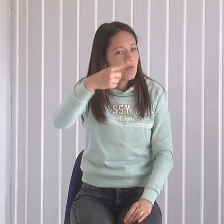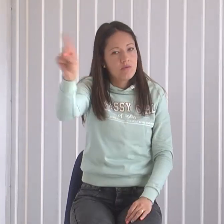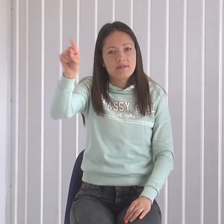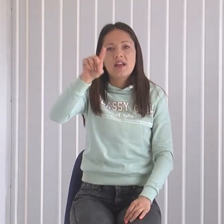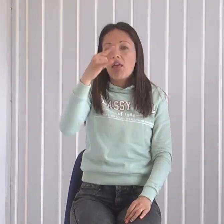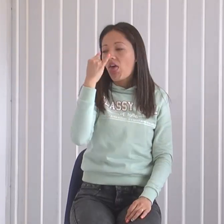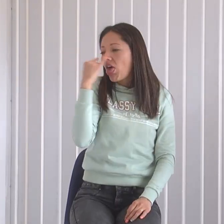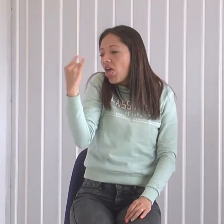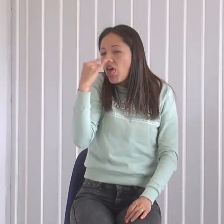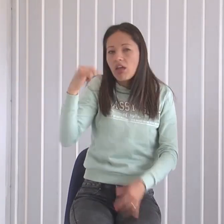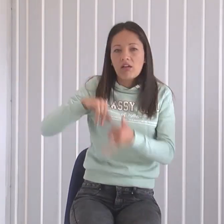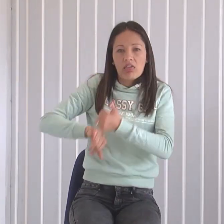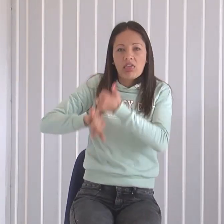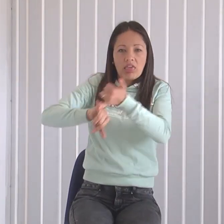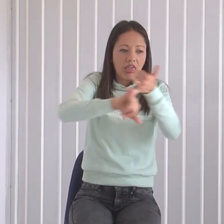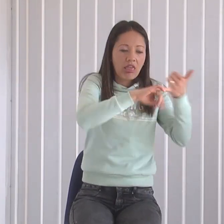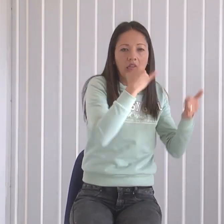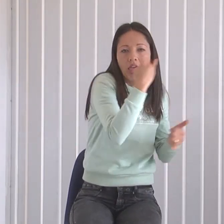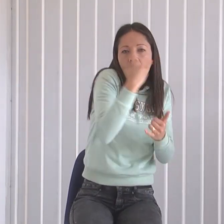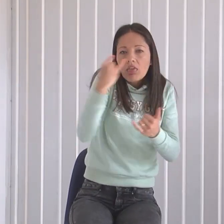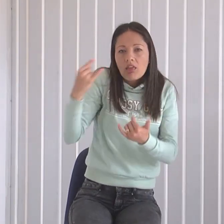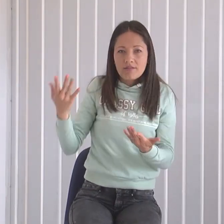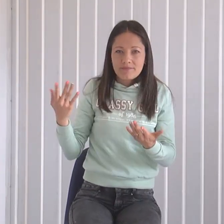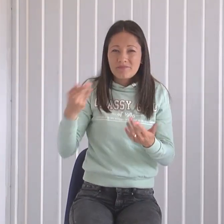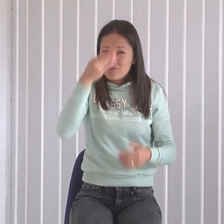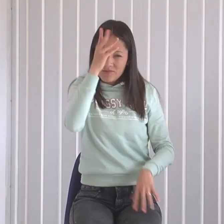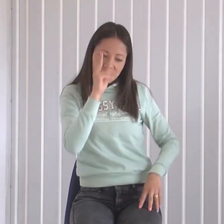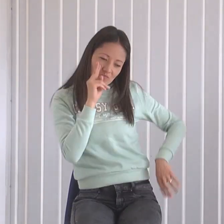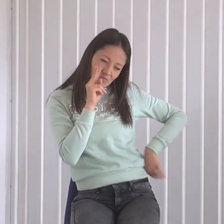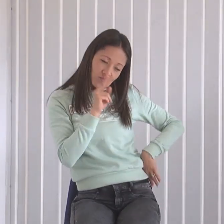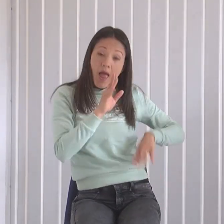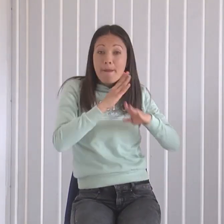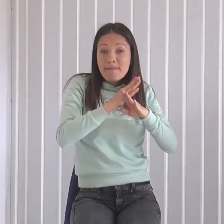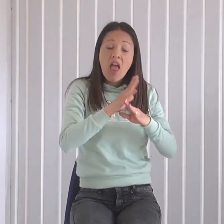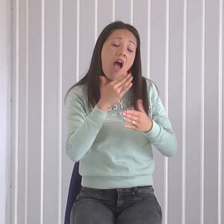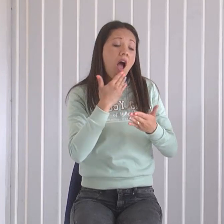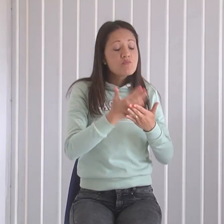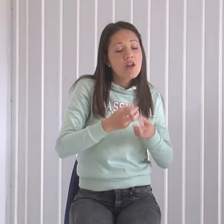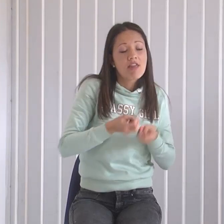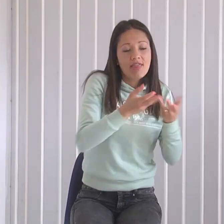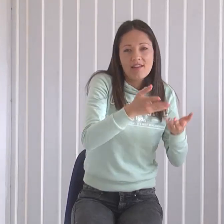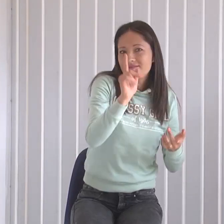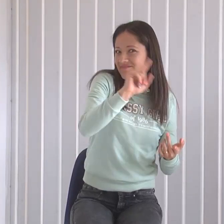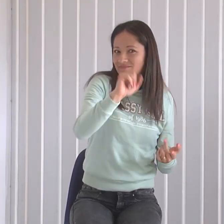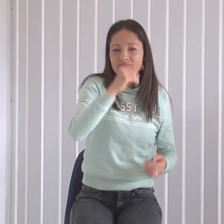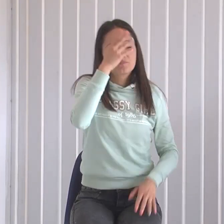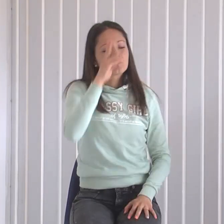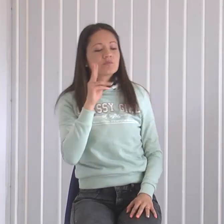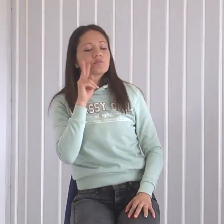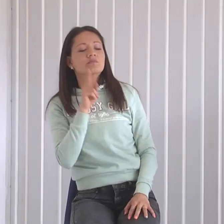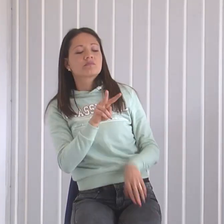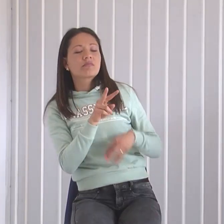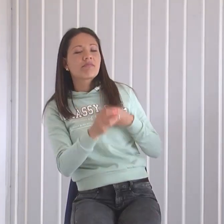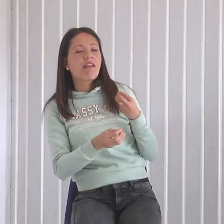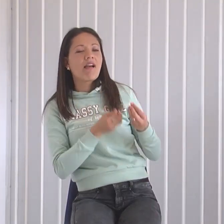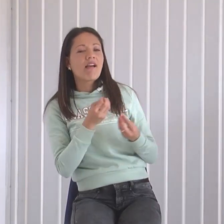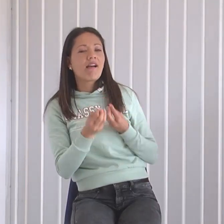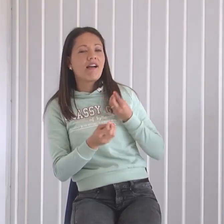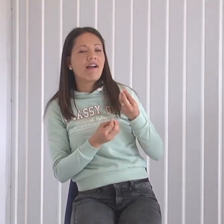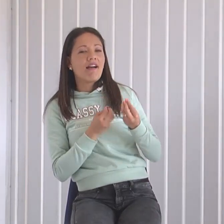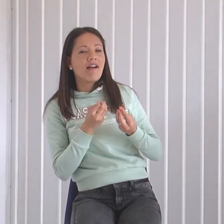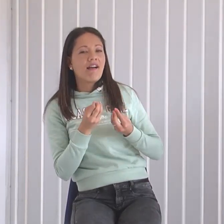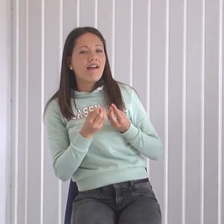es interés. Así que Dios no va a parar el trato ahí. Ahí no para el trato. ¿Qué más va a hacer